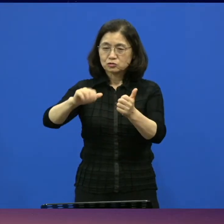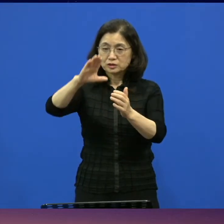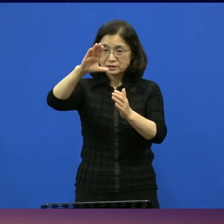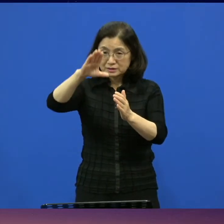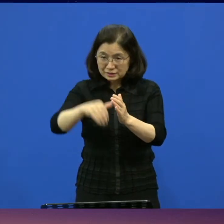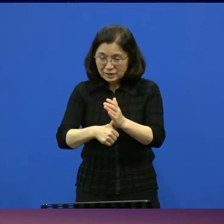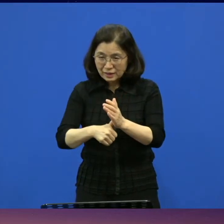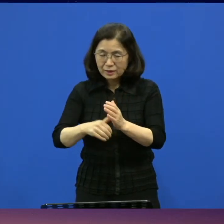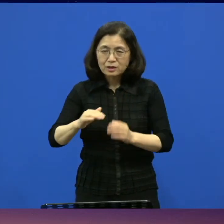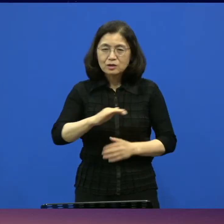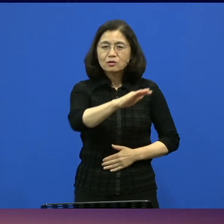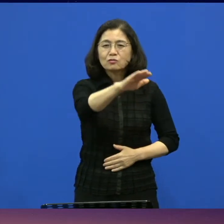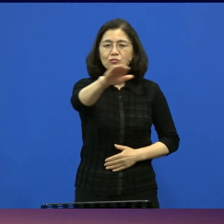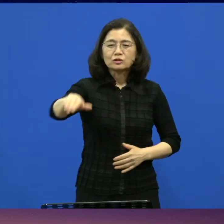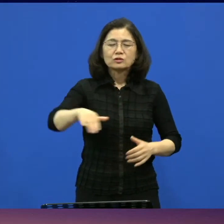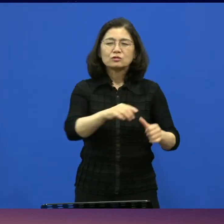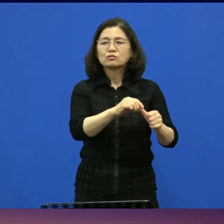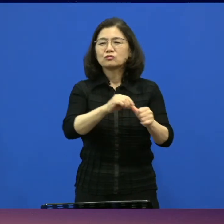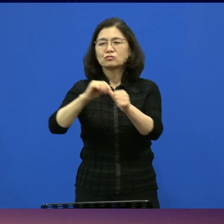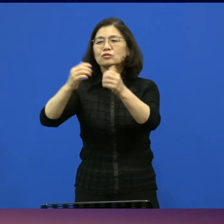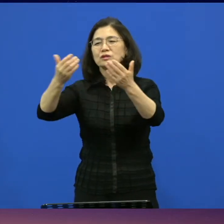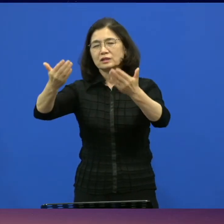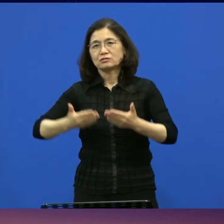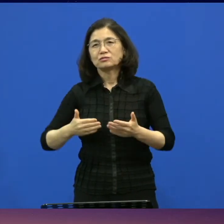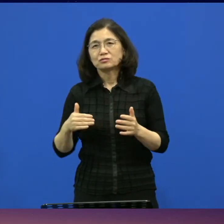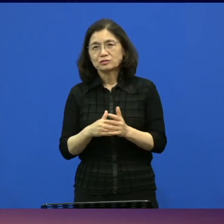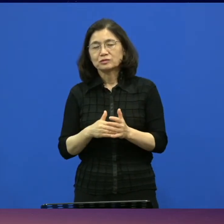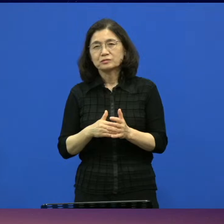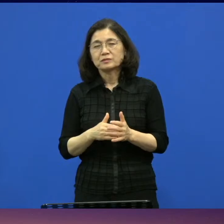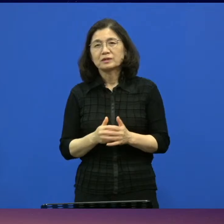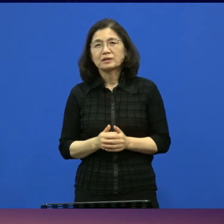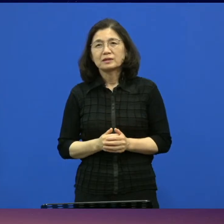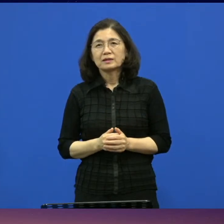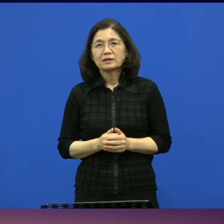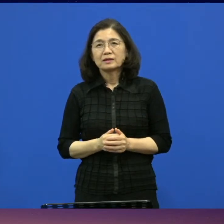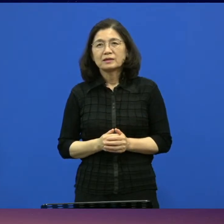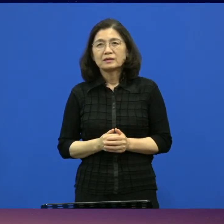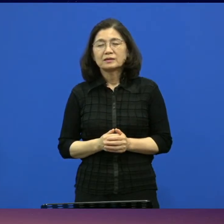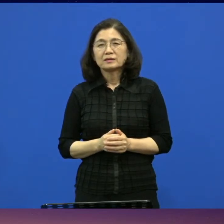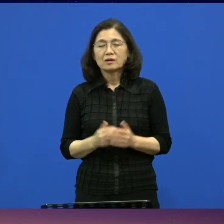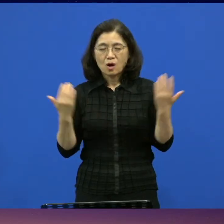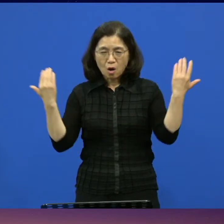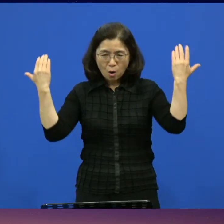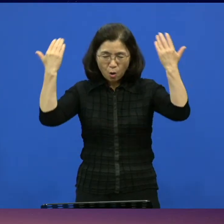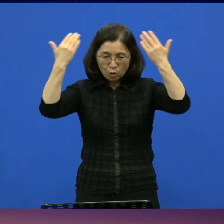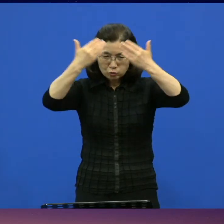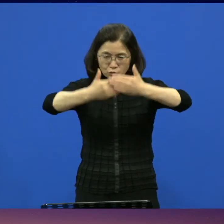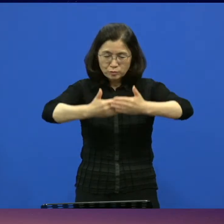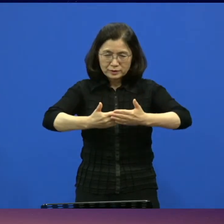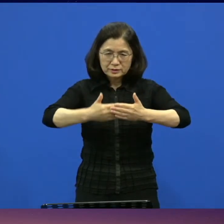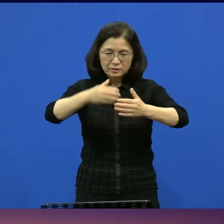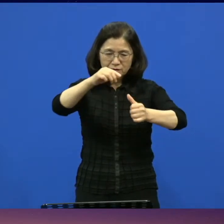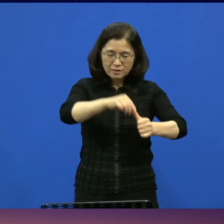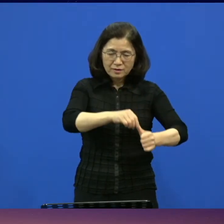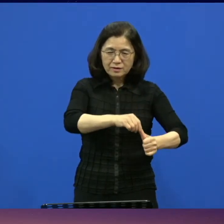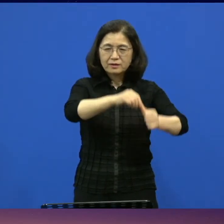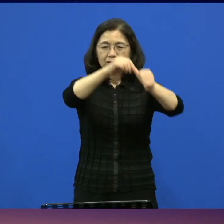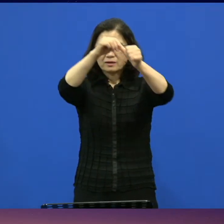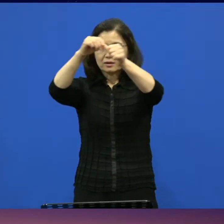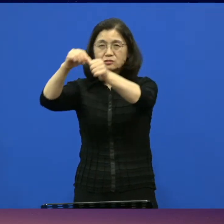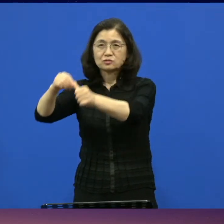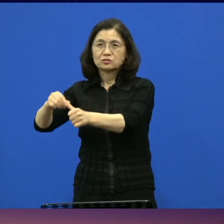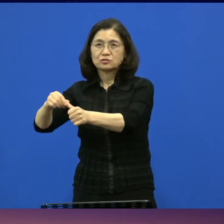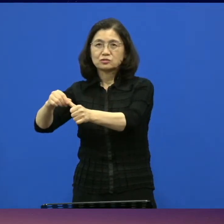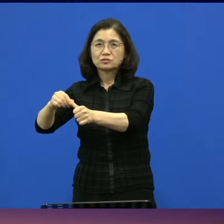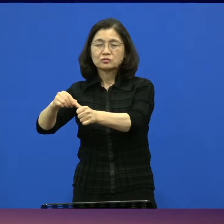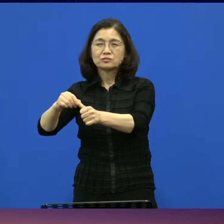오늘 우리의 어두운 마음에서 빠져나오시라는 거죠. 골짜기에서 나오라는 거죠. 내가 아무에게도 말할 수